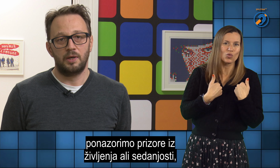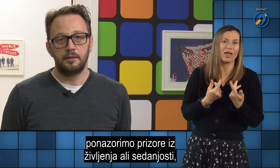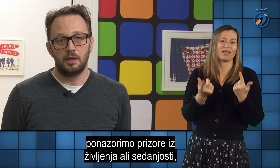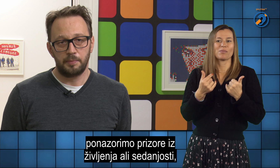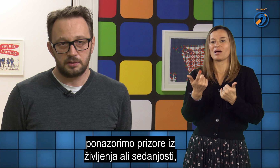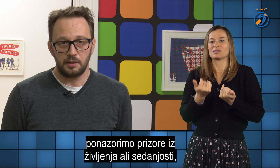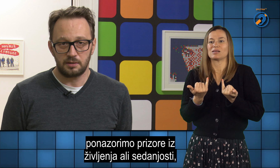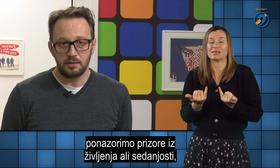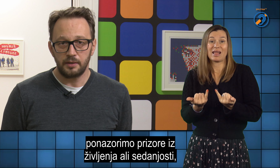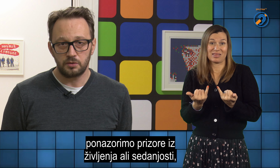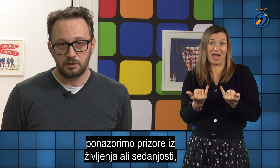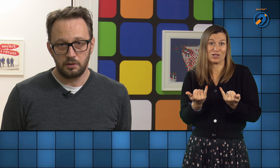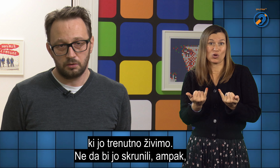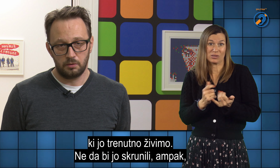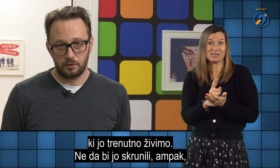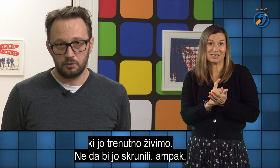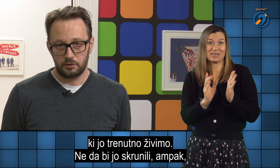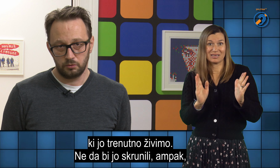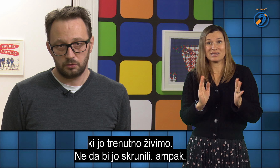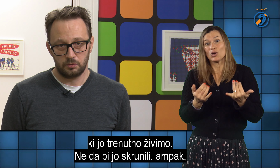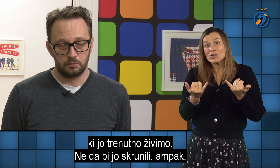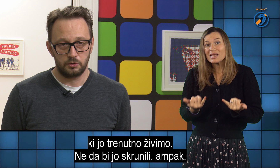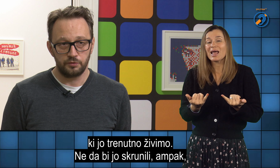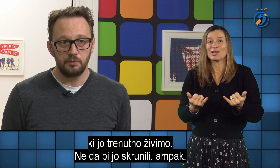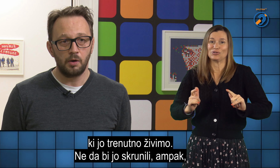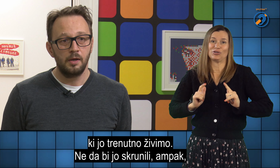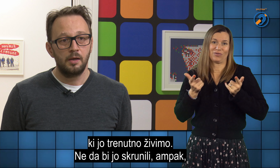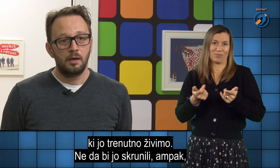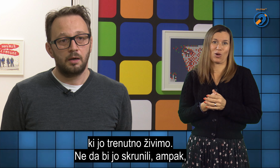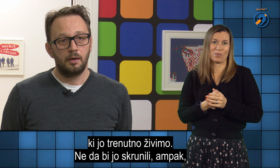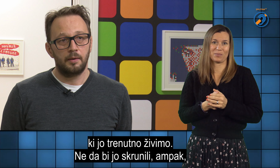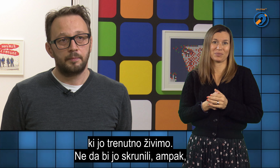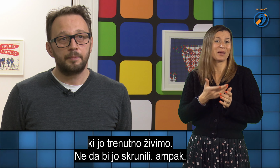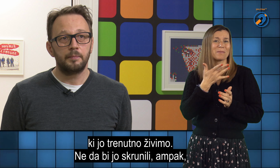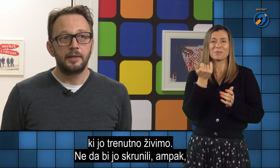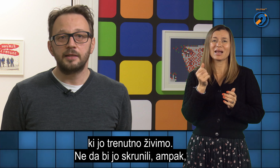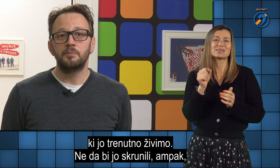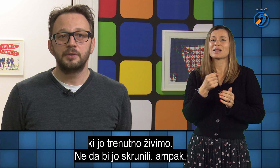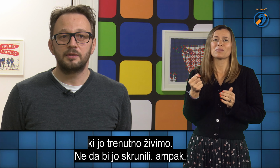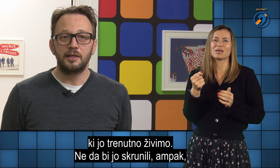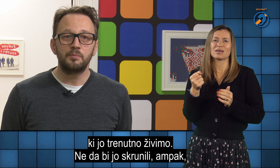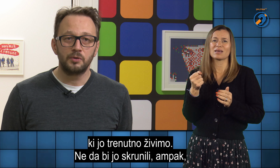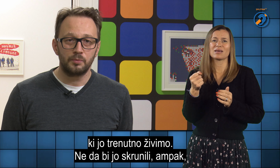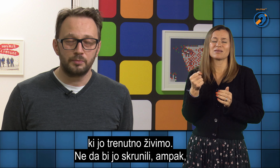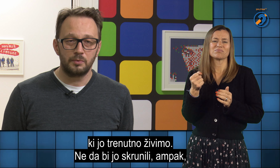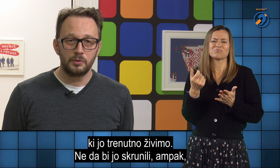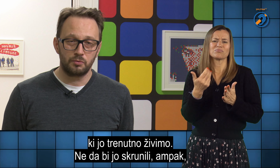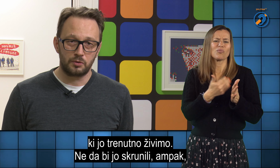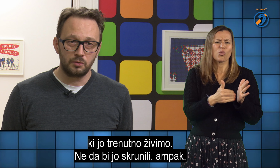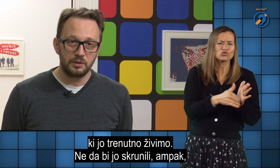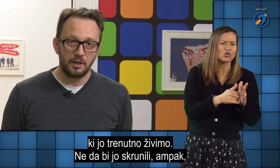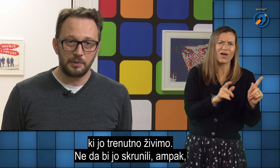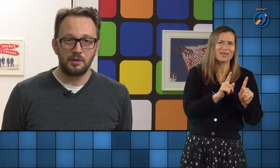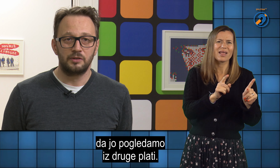trenutnega življenja ali pa iz neke sedanjosti, ki jo trenutno živimo. Ne da bi jo v